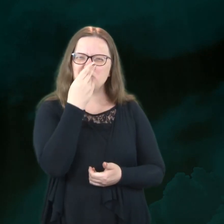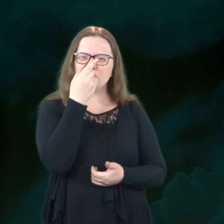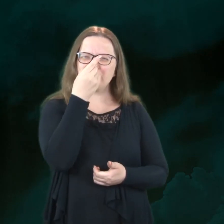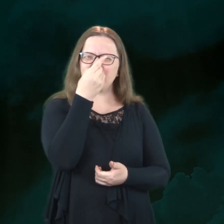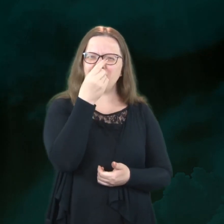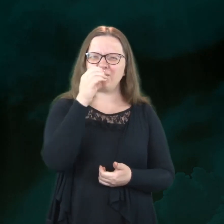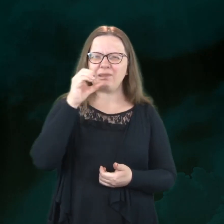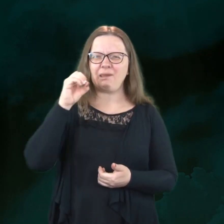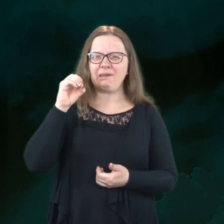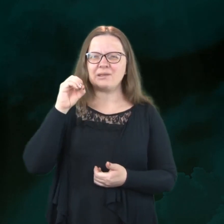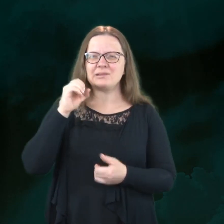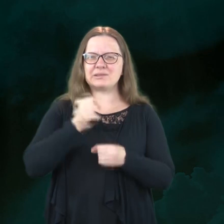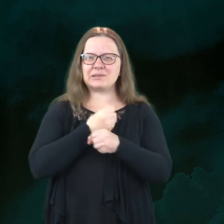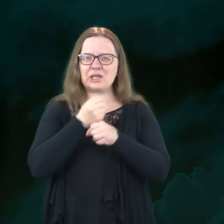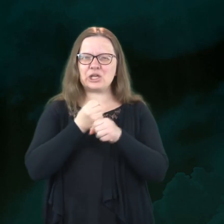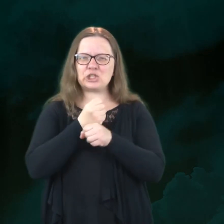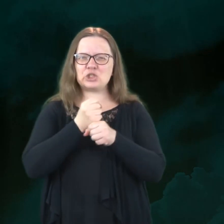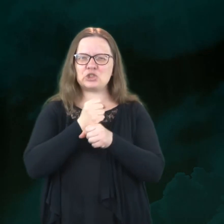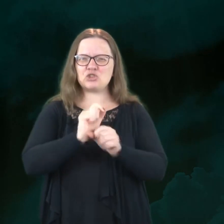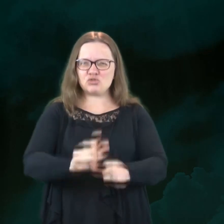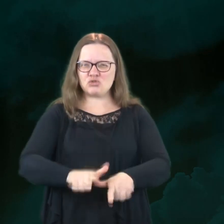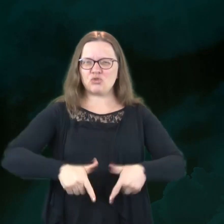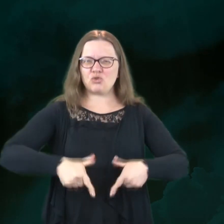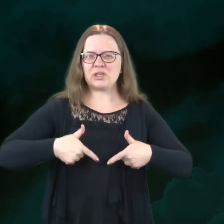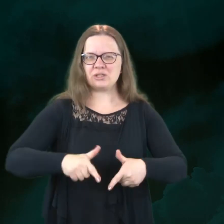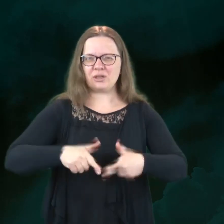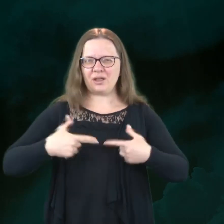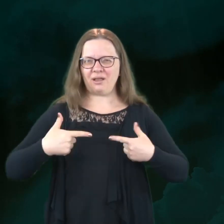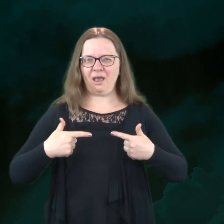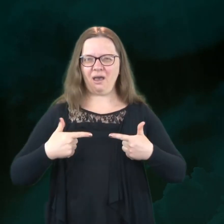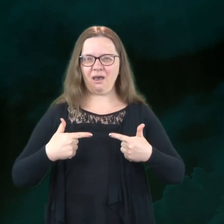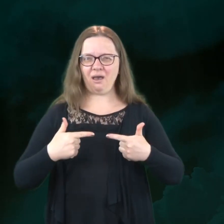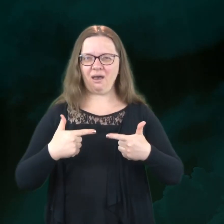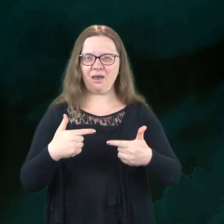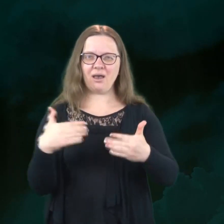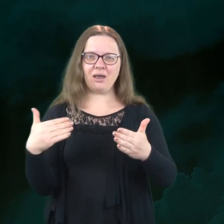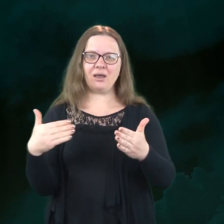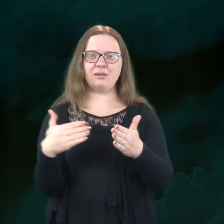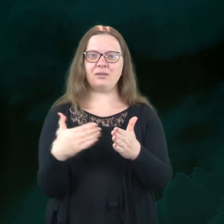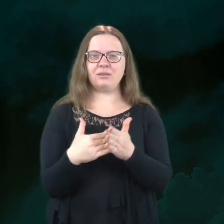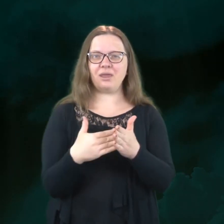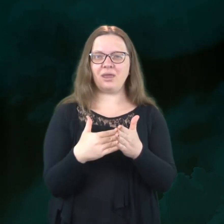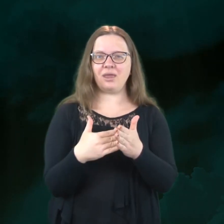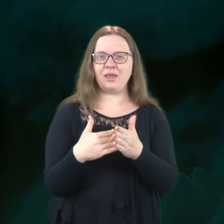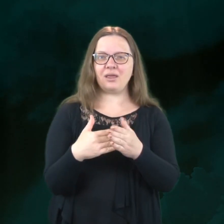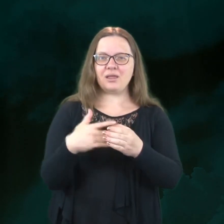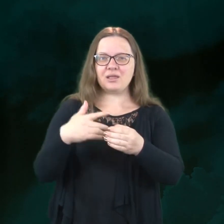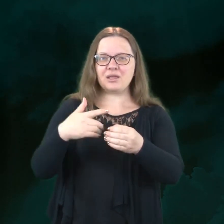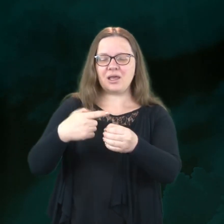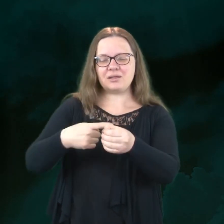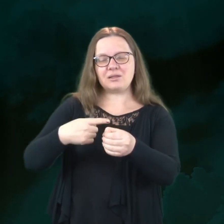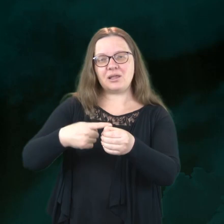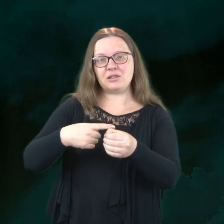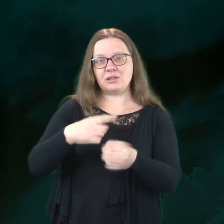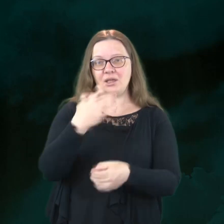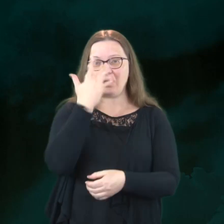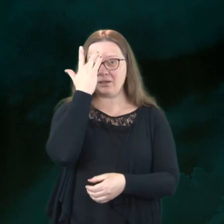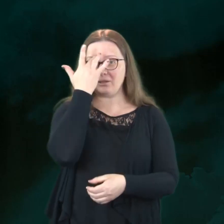ele praticamente conquistou toda a Macedônia, chegando até a Índia. Então, assim, a conquista